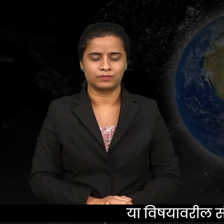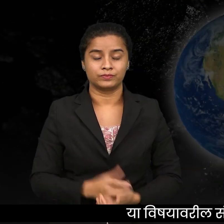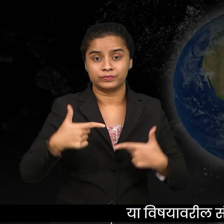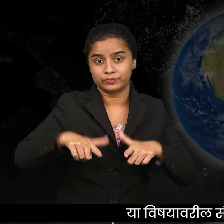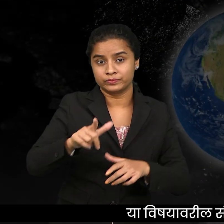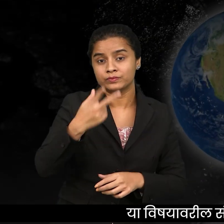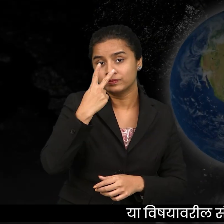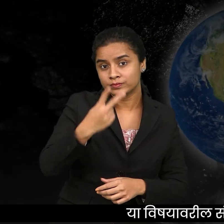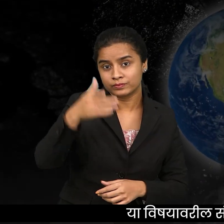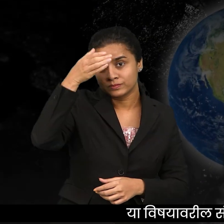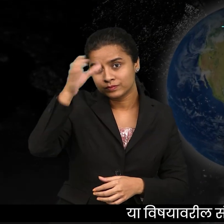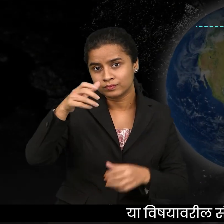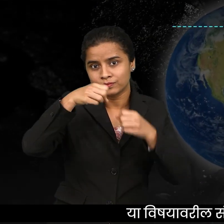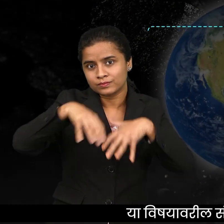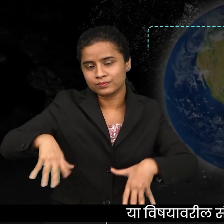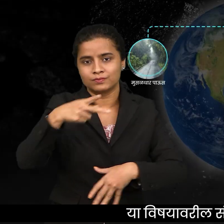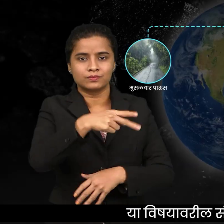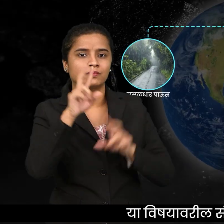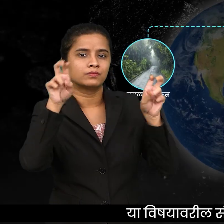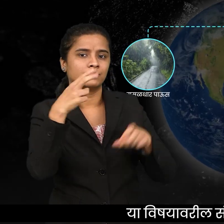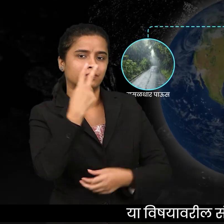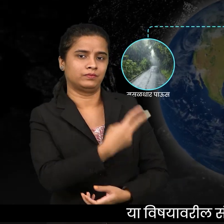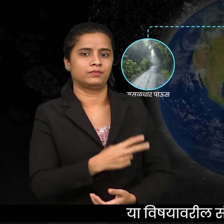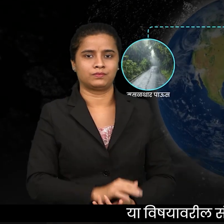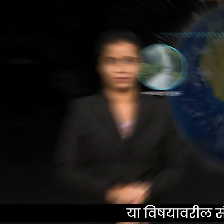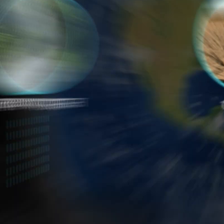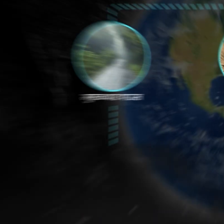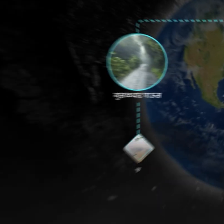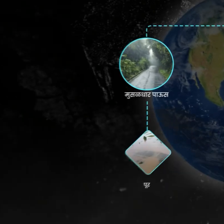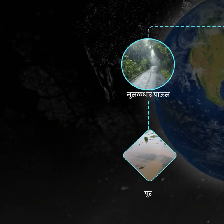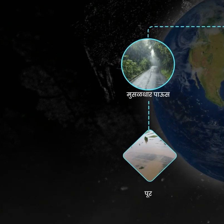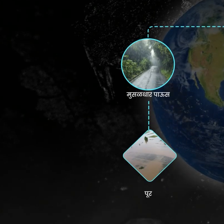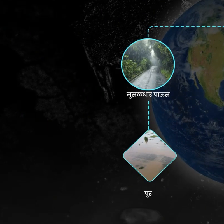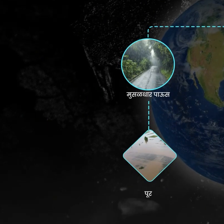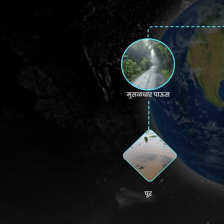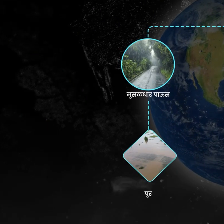या विषयातील संकल्पना नकाशा येथे पाहूया.